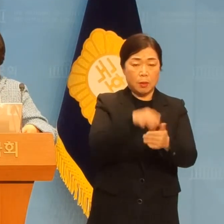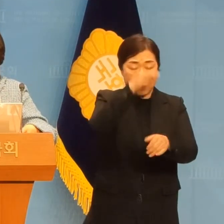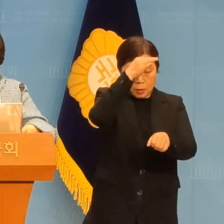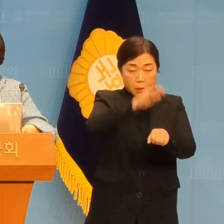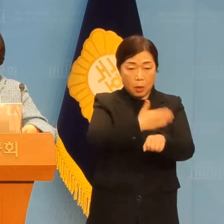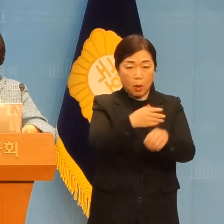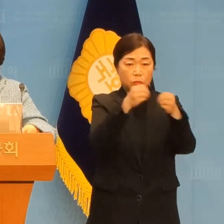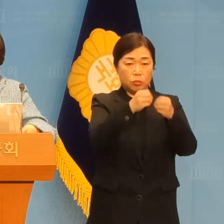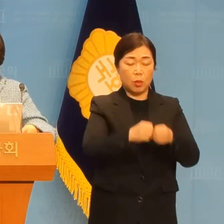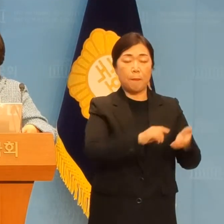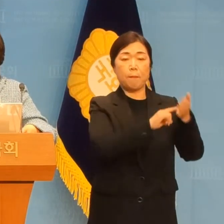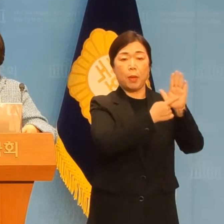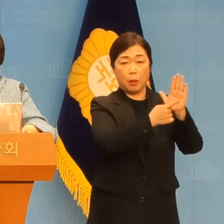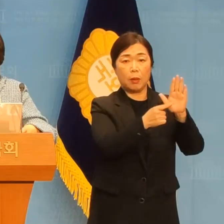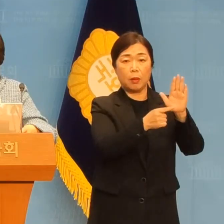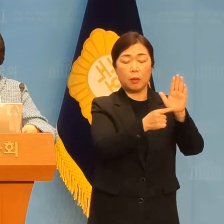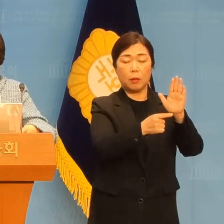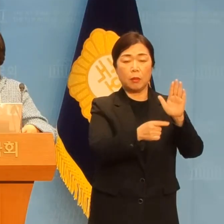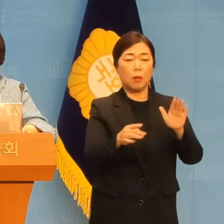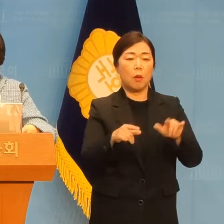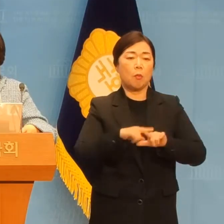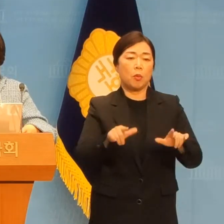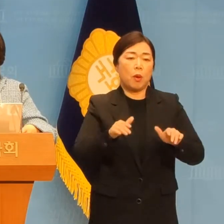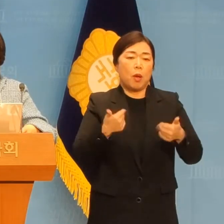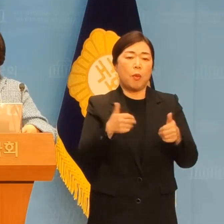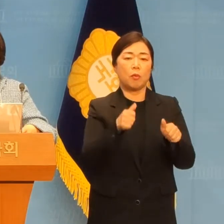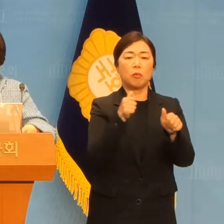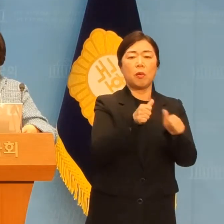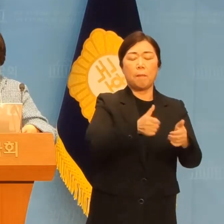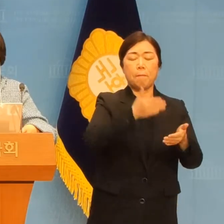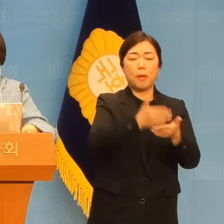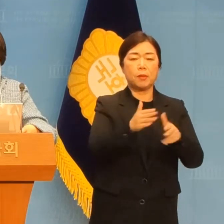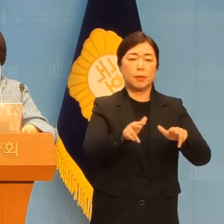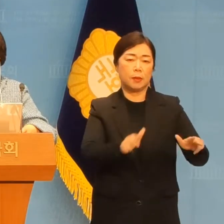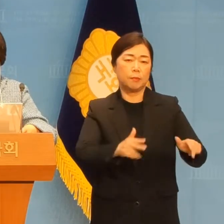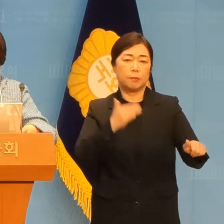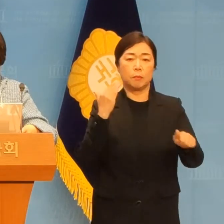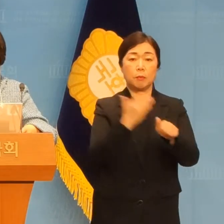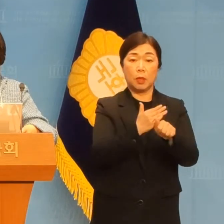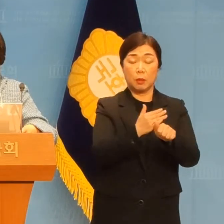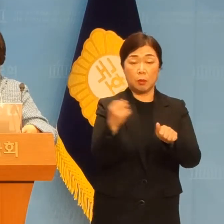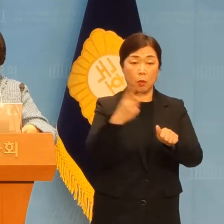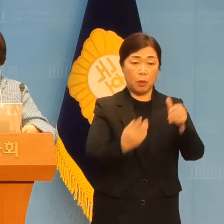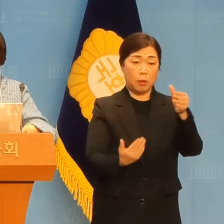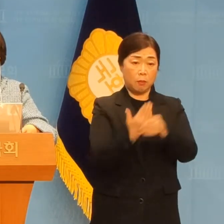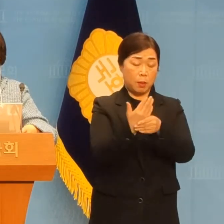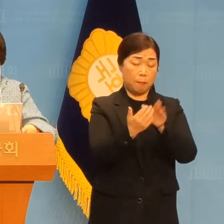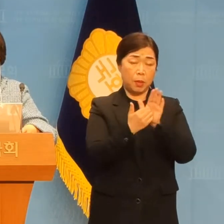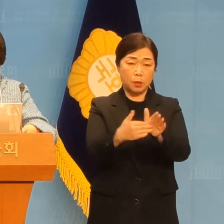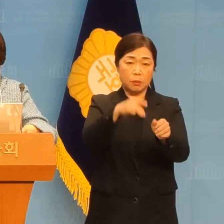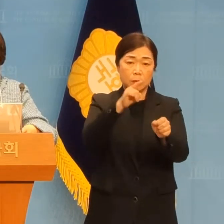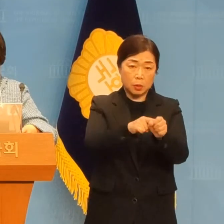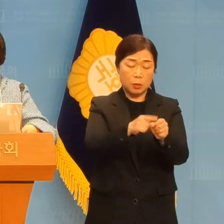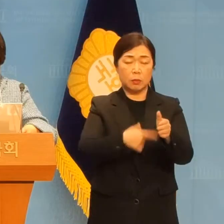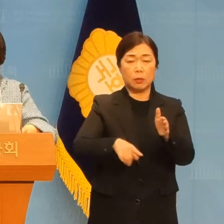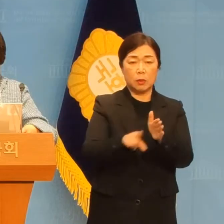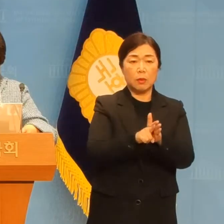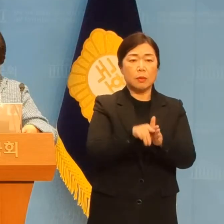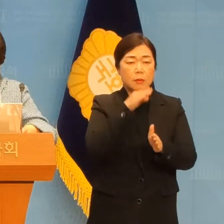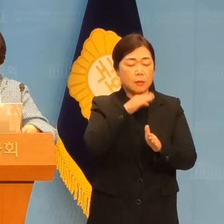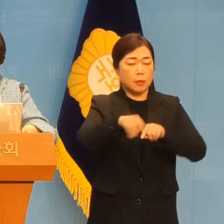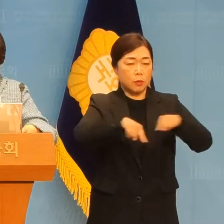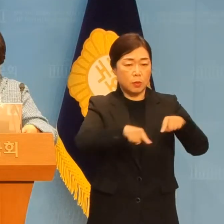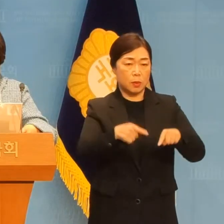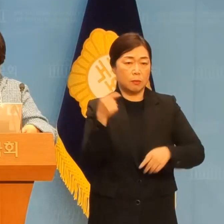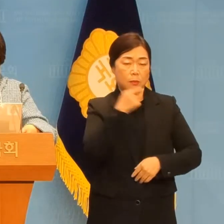단순한 경고를 넘어 즉각 해임하고 재발 방지를 위한 실질적인 조치에 나서야